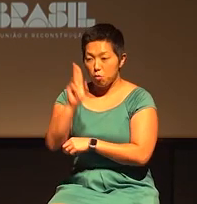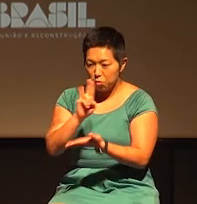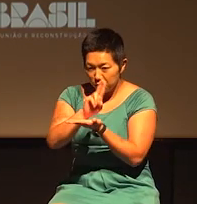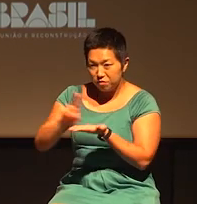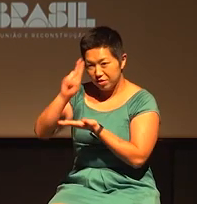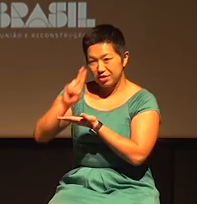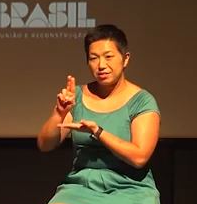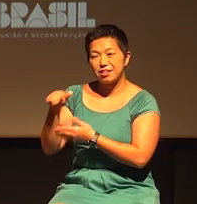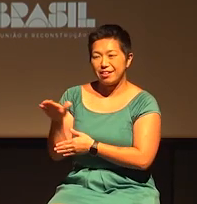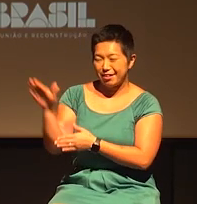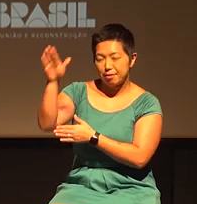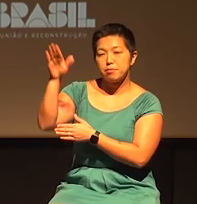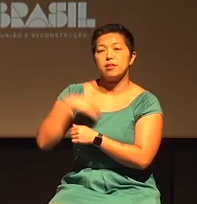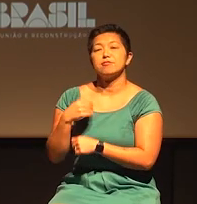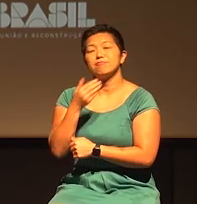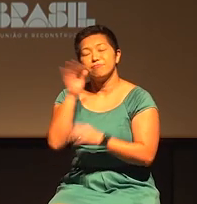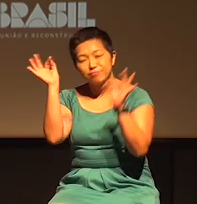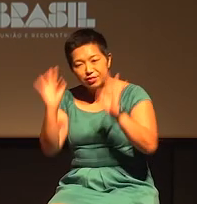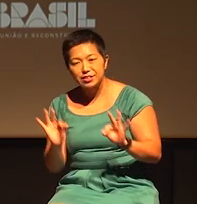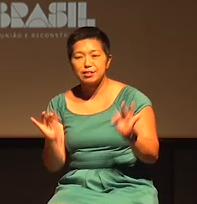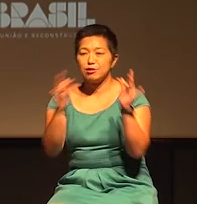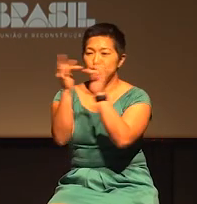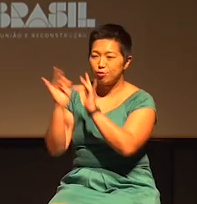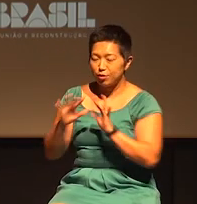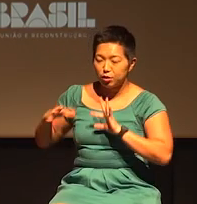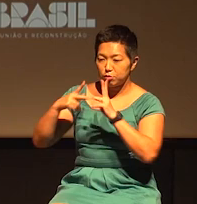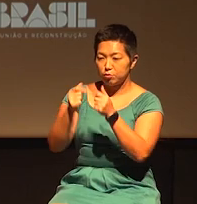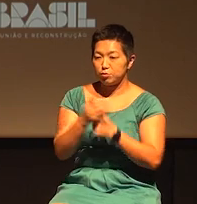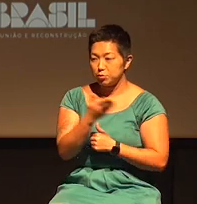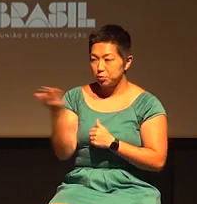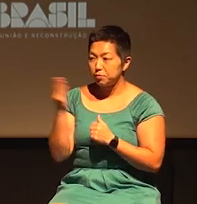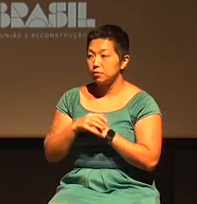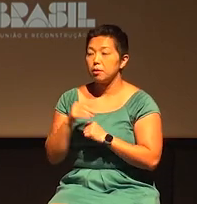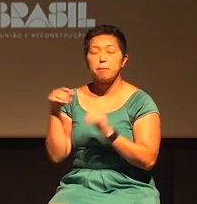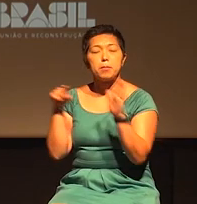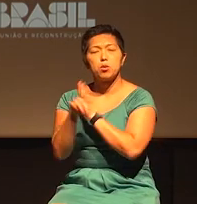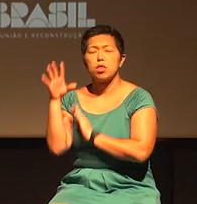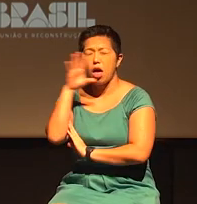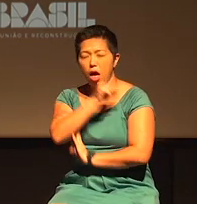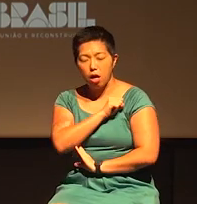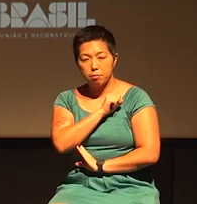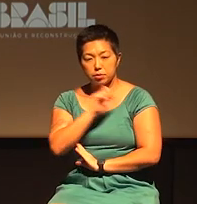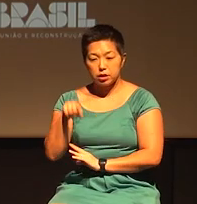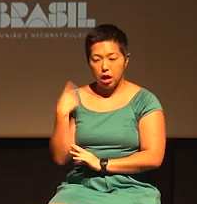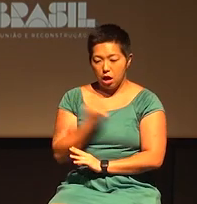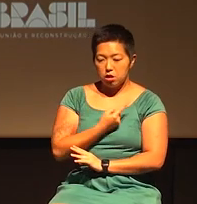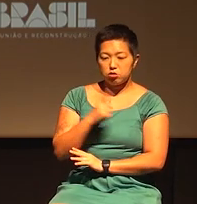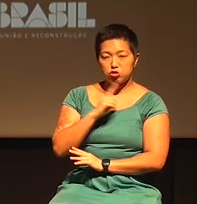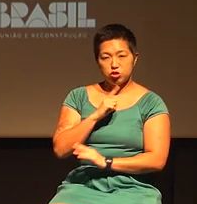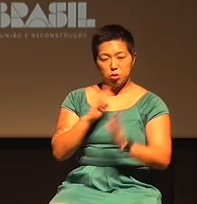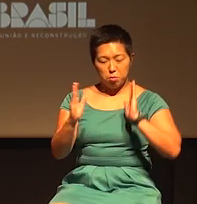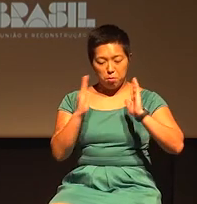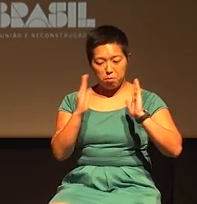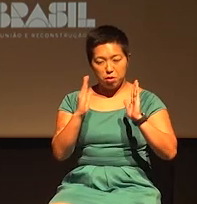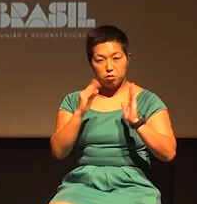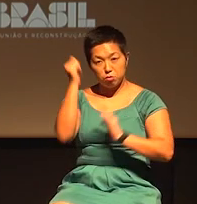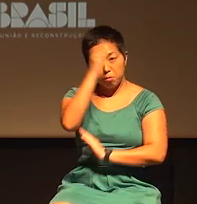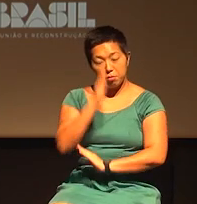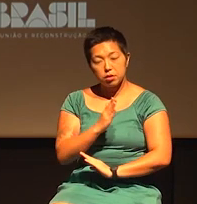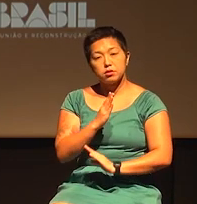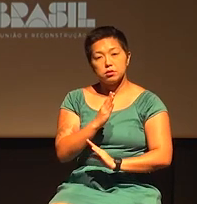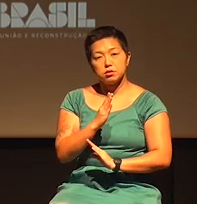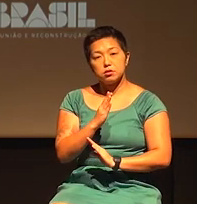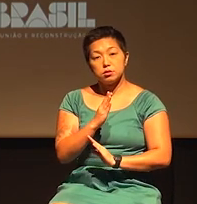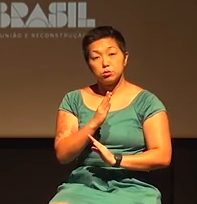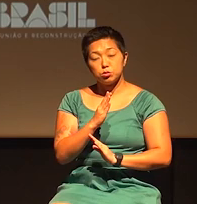contato com muitos de vocês senão todas e minha pergunta muito rápida nós tivemos um período que o Brasil saiu do